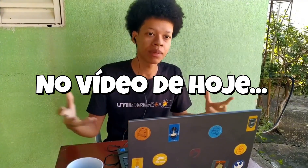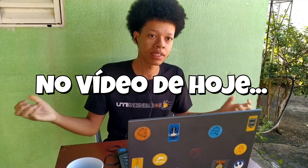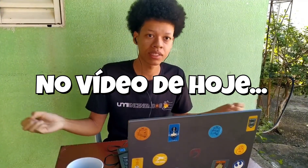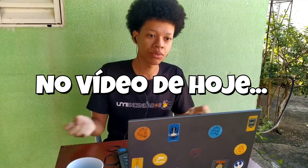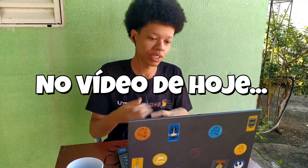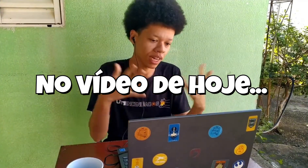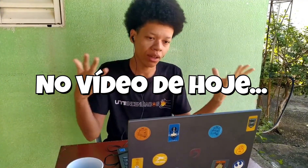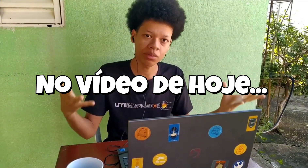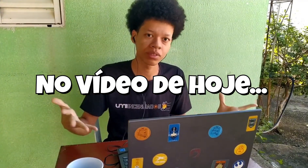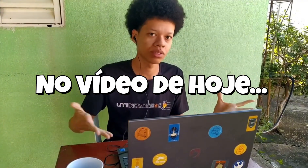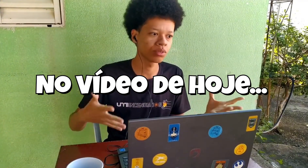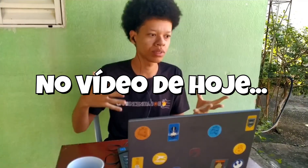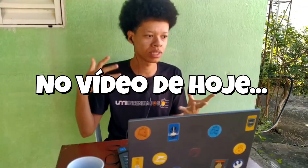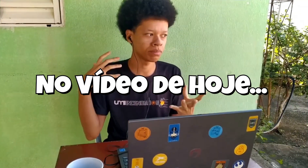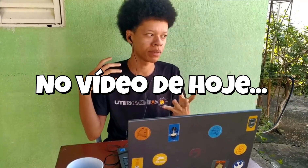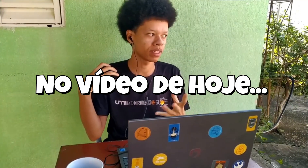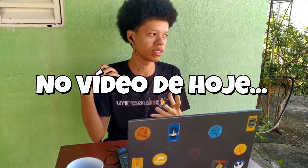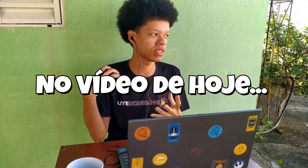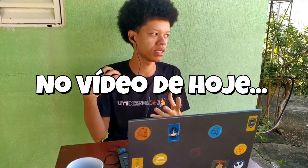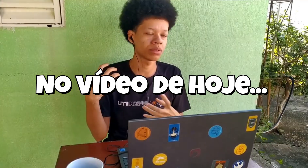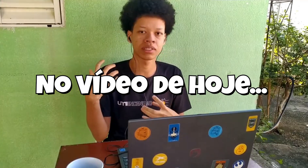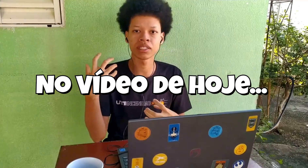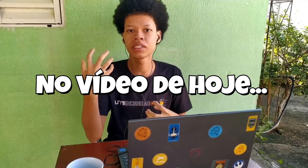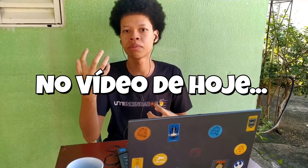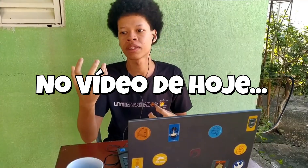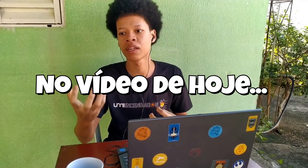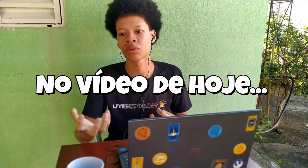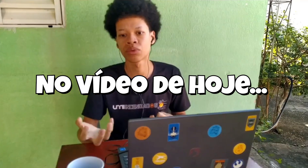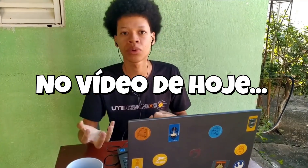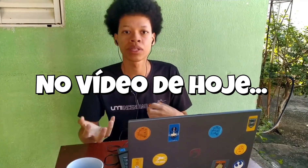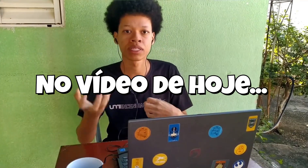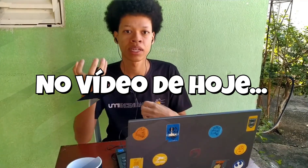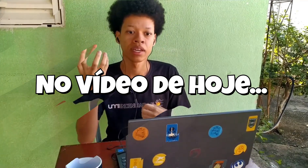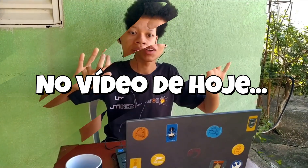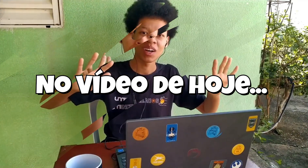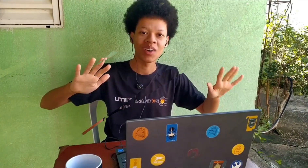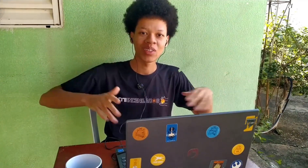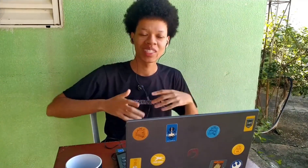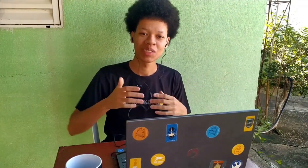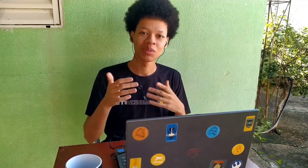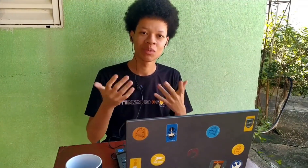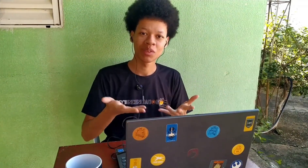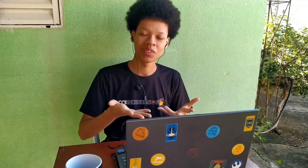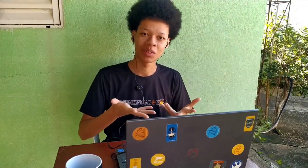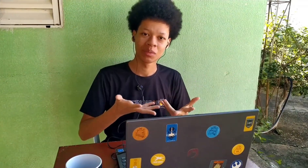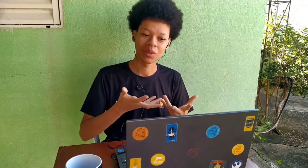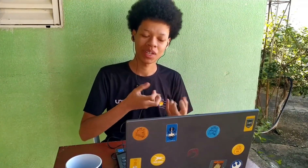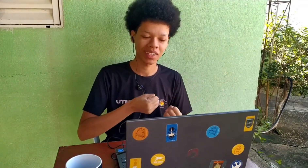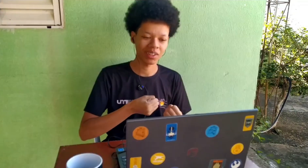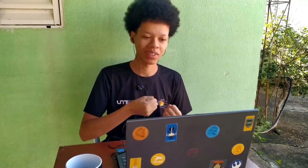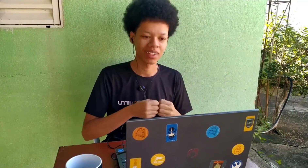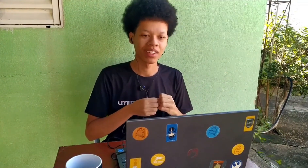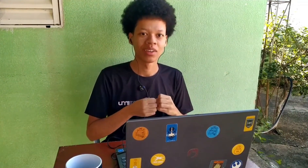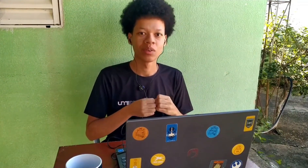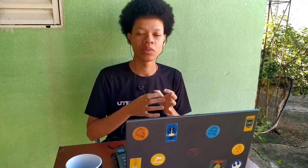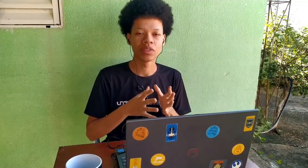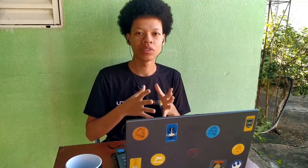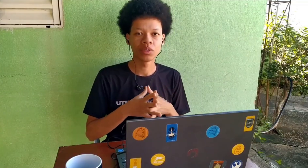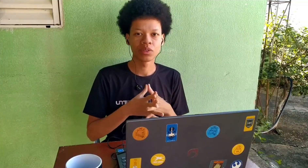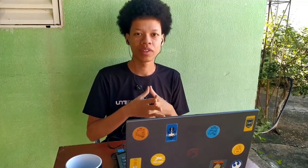experiência no geral de conseguir interpretar locutores. Olá pessoal, seja muito bem-vindo ao meu canal. O vídeo de hoje vai ser